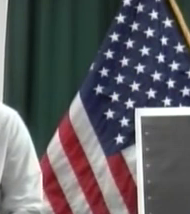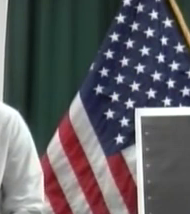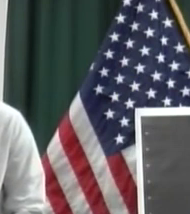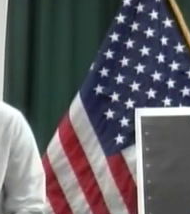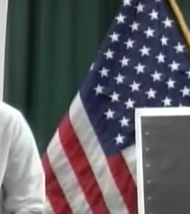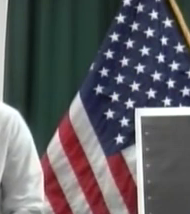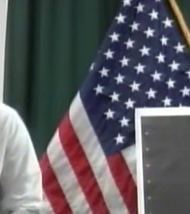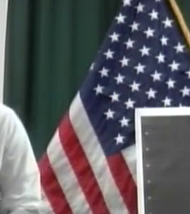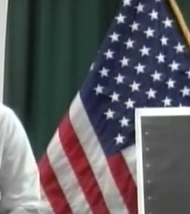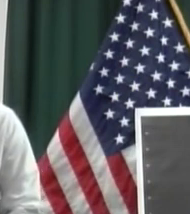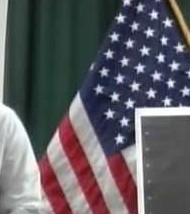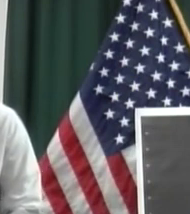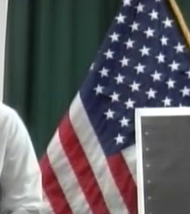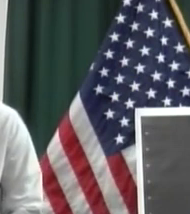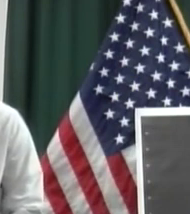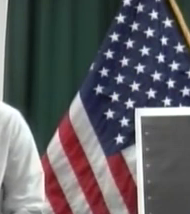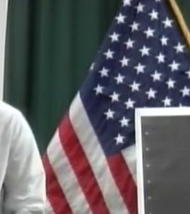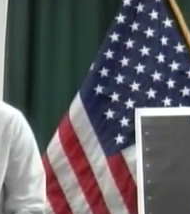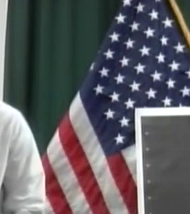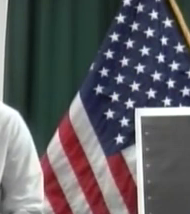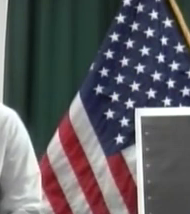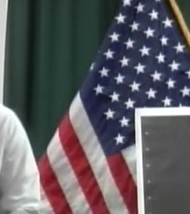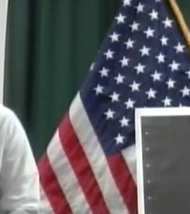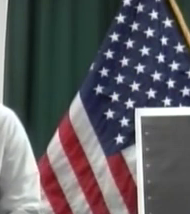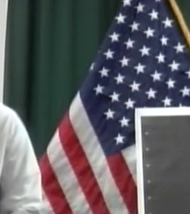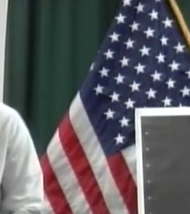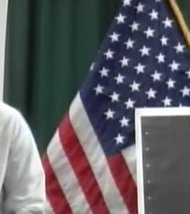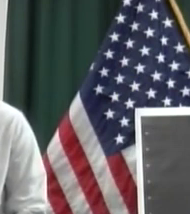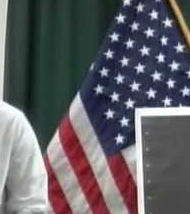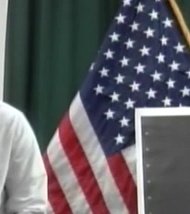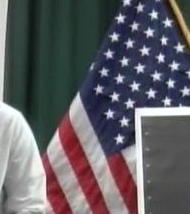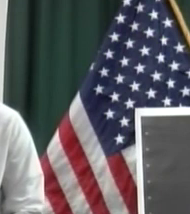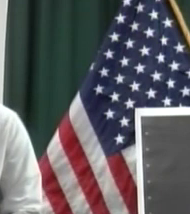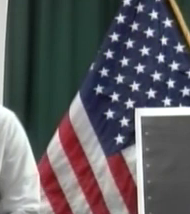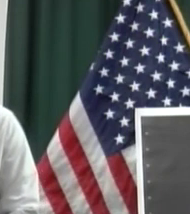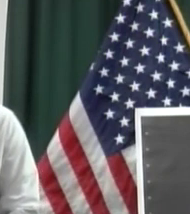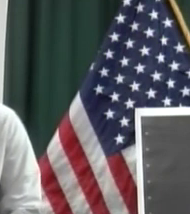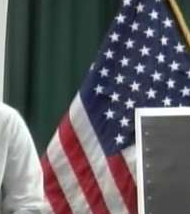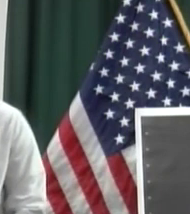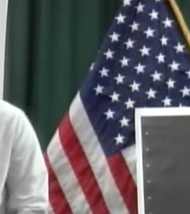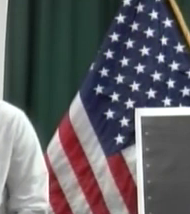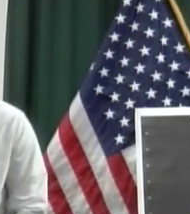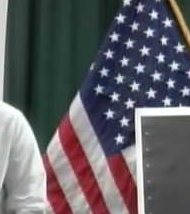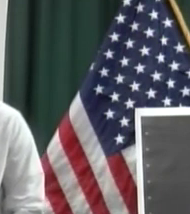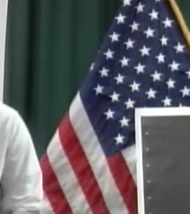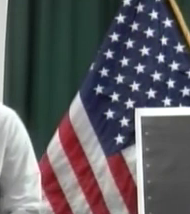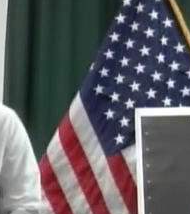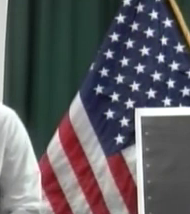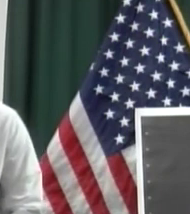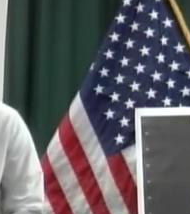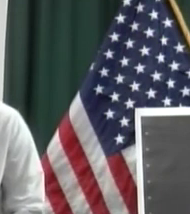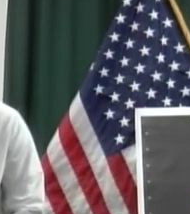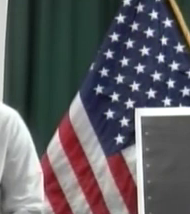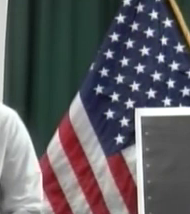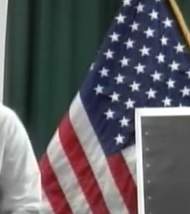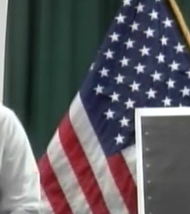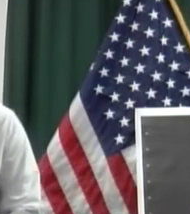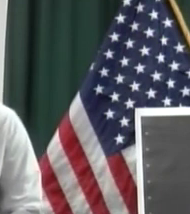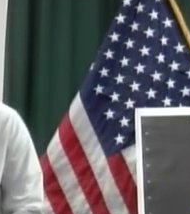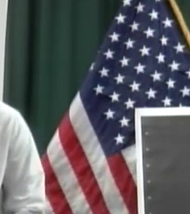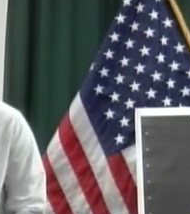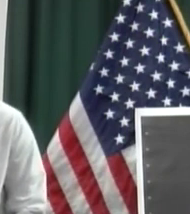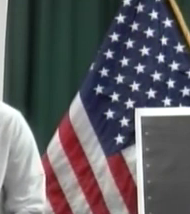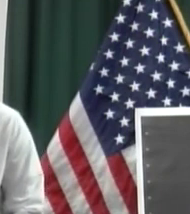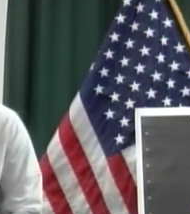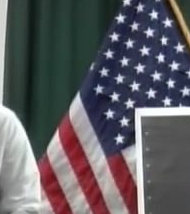identificación con foto. Los pacientes no tienen que tener síntomas para hacerse la prueba. No hay copago ni cargo para